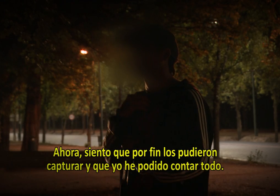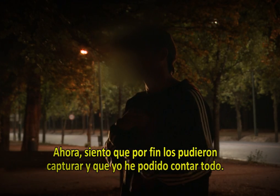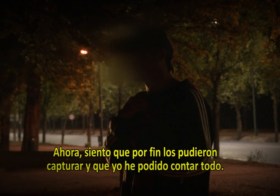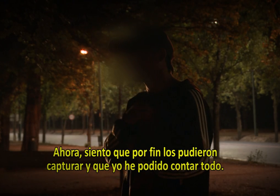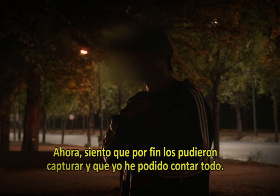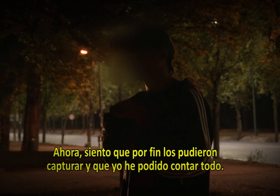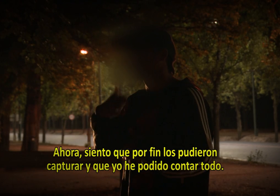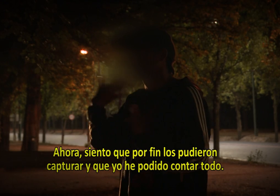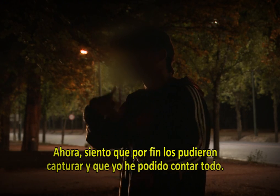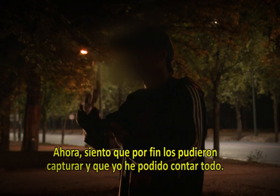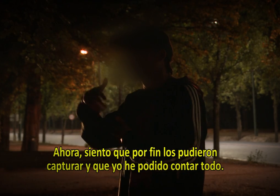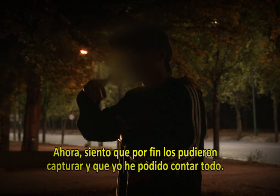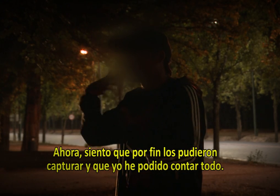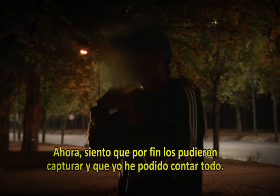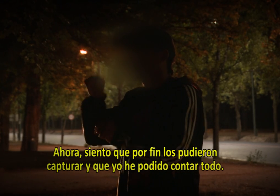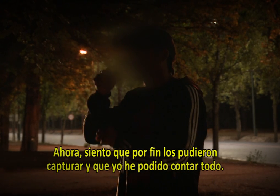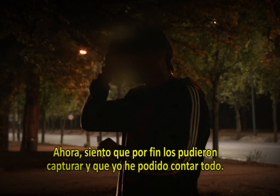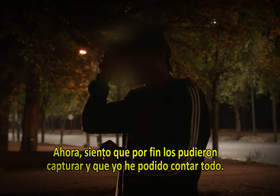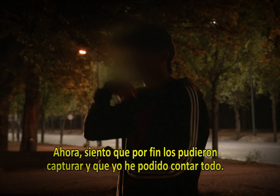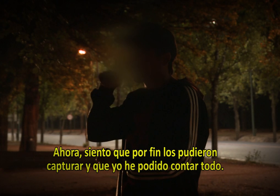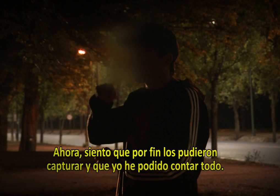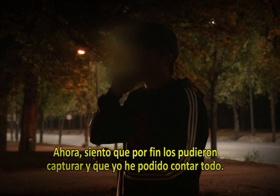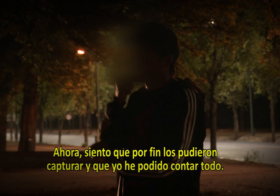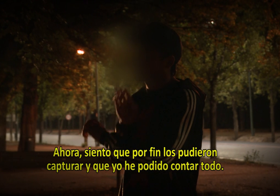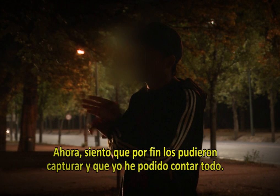Ahora siento que por fin los pudieron capturar y que yo he podido contar todo.